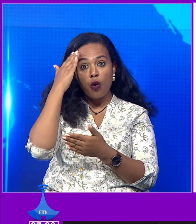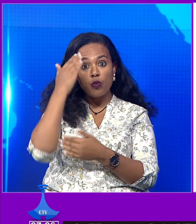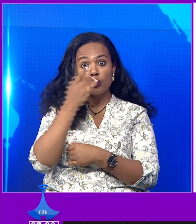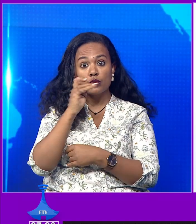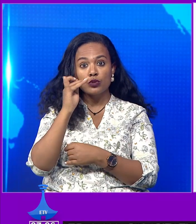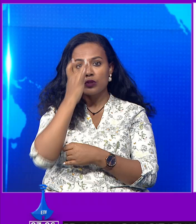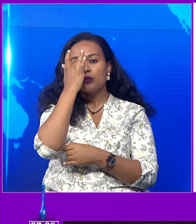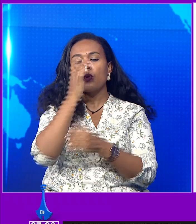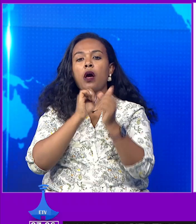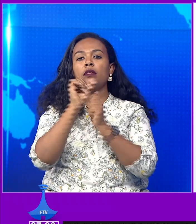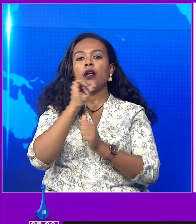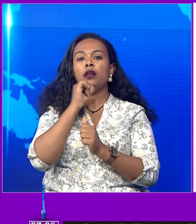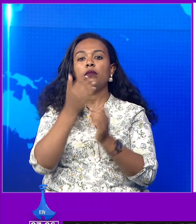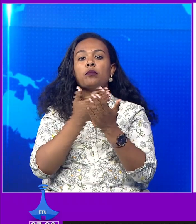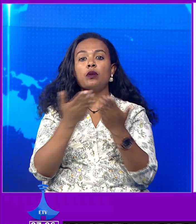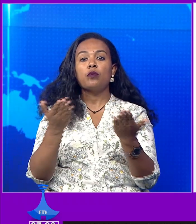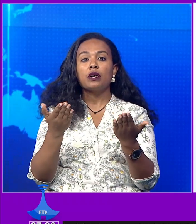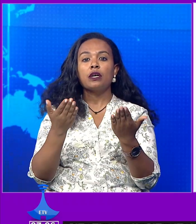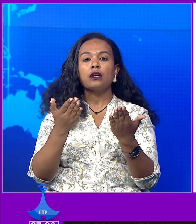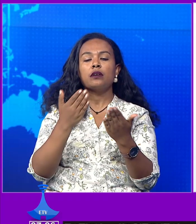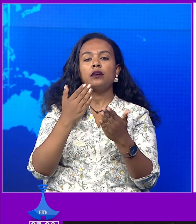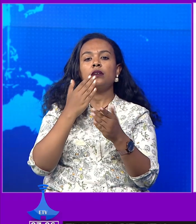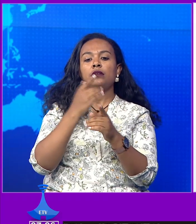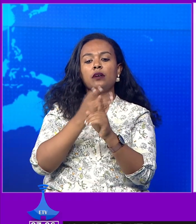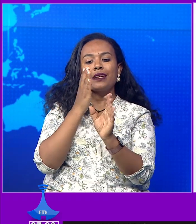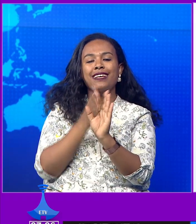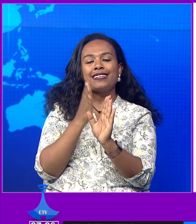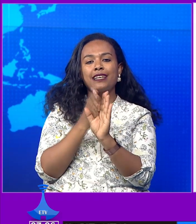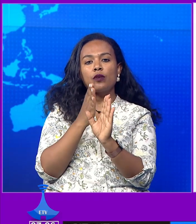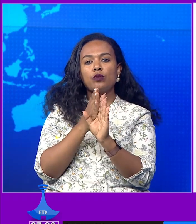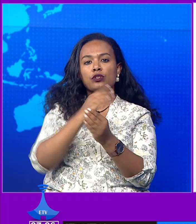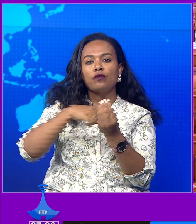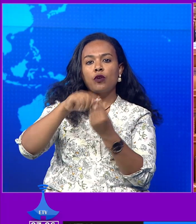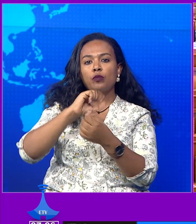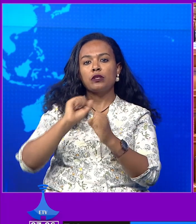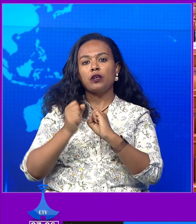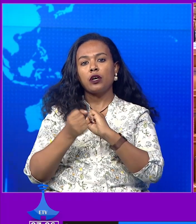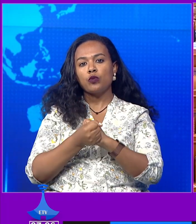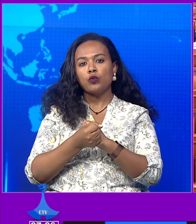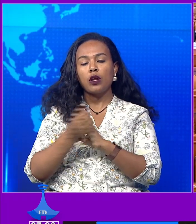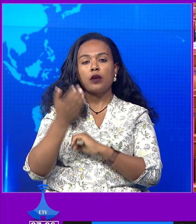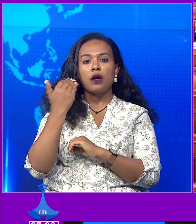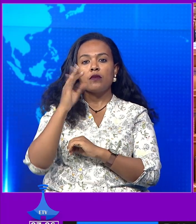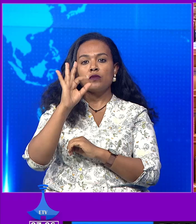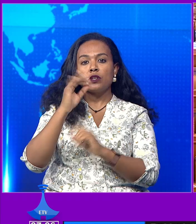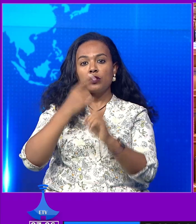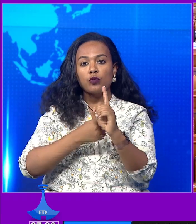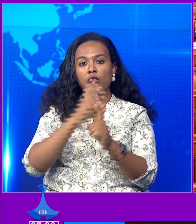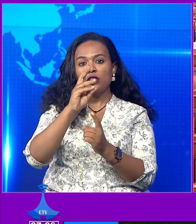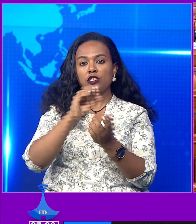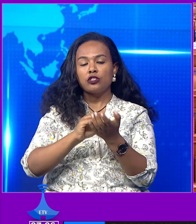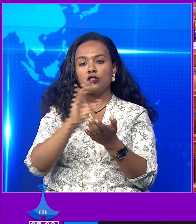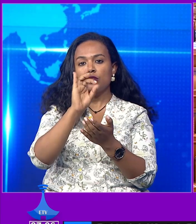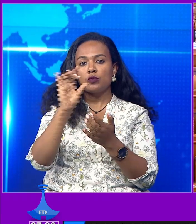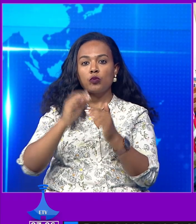ብሎ አይታለፍም የሚለው ነገር ራሱ ሲግኒፊካንት የሆነ ሳይኮሎጂካል ኢንቫይሮንመንቱን ቀይሮታል። ባለፉት 9 ወራት